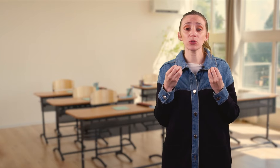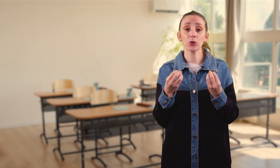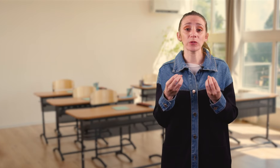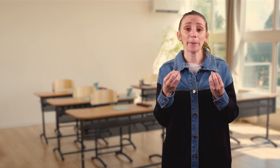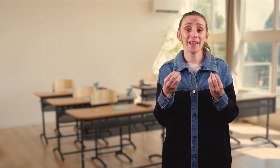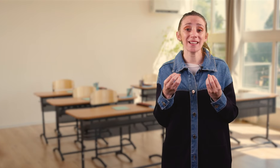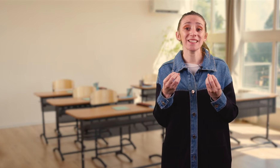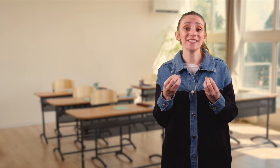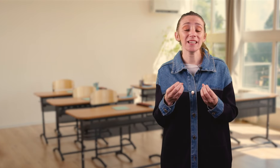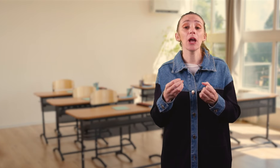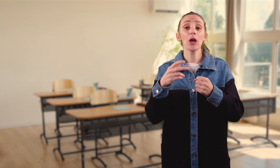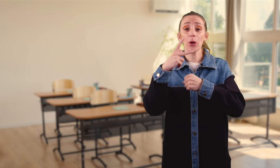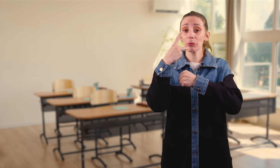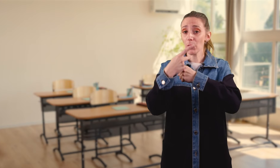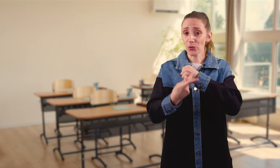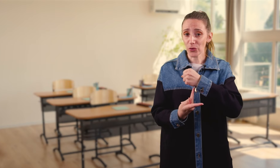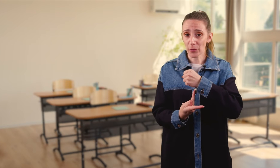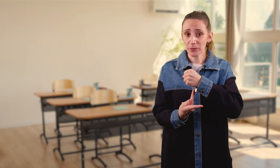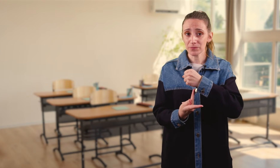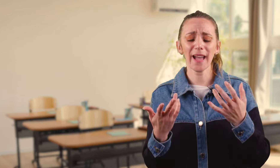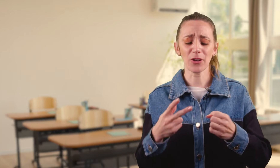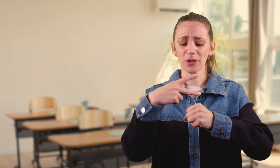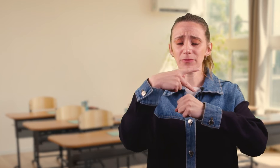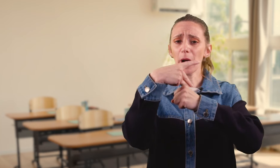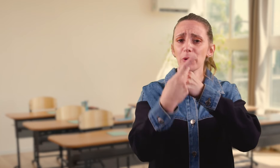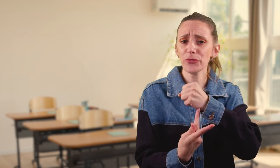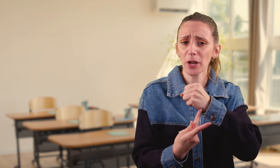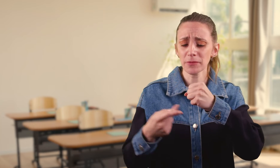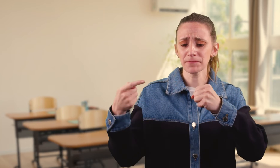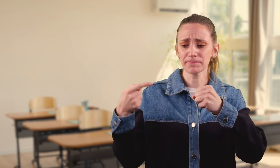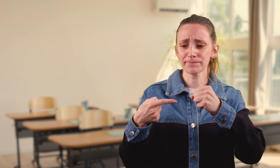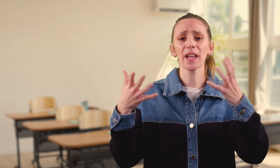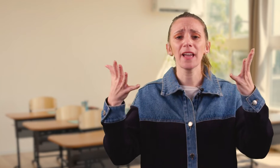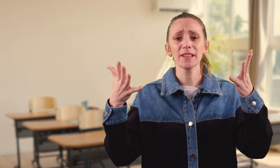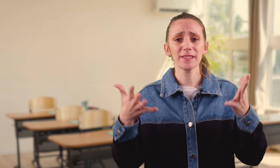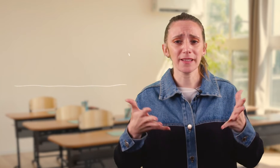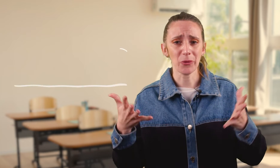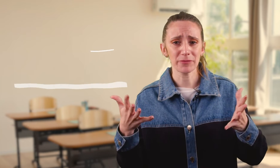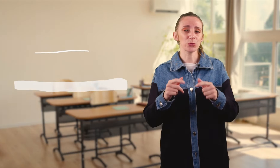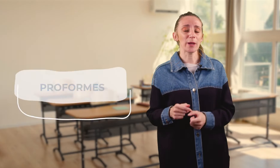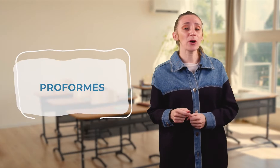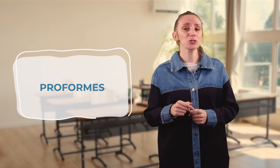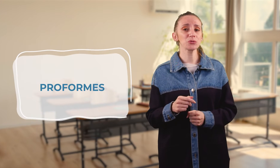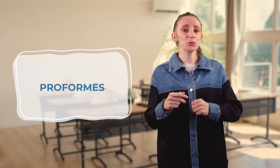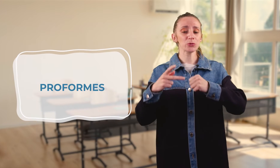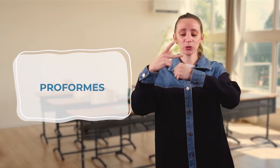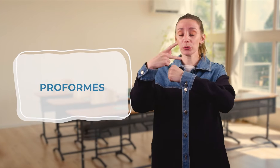ce que l'on appelle des proformes. Alors, un proforme, c'est quoi? Tout d'abord, je vous montre comment